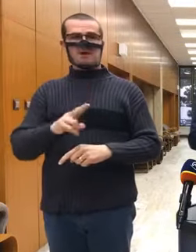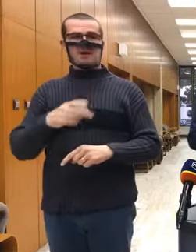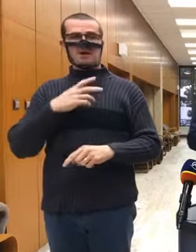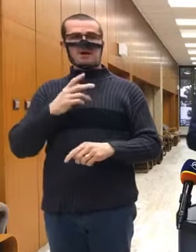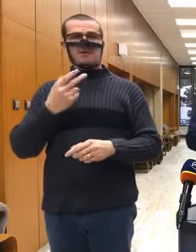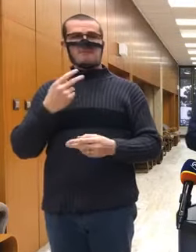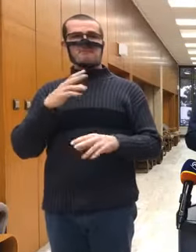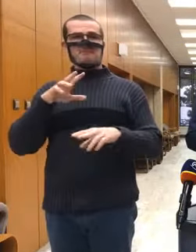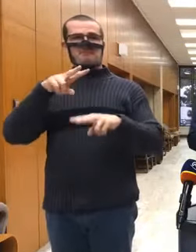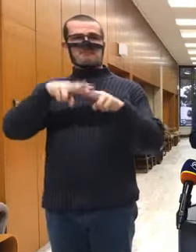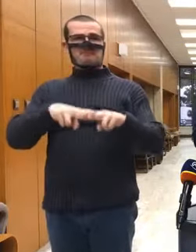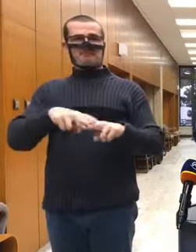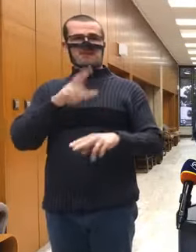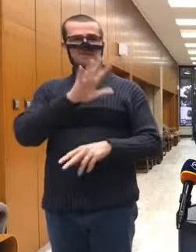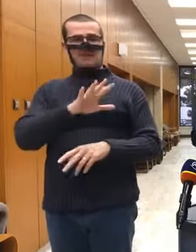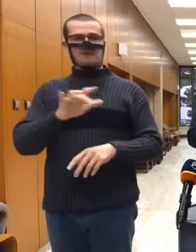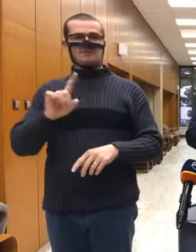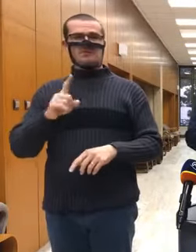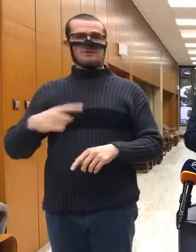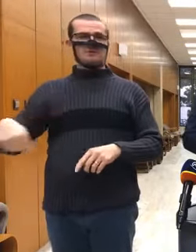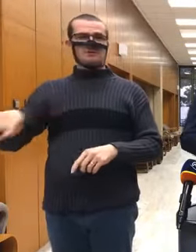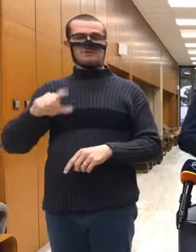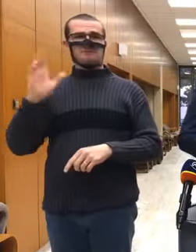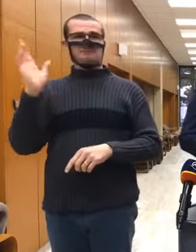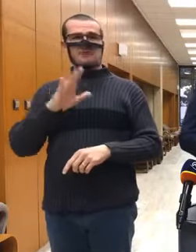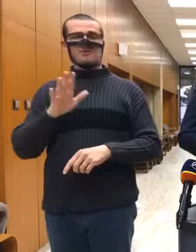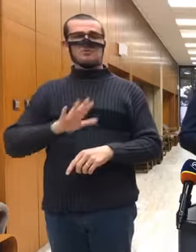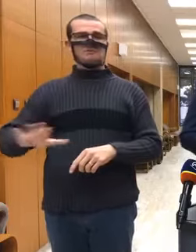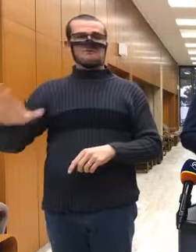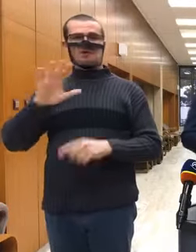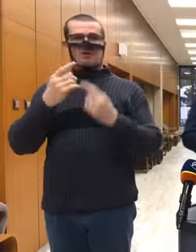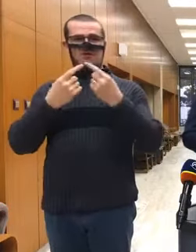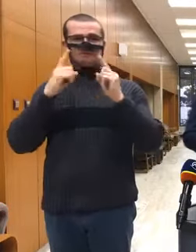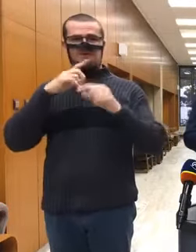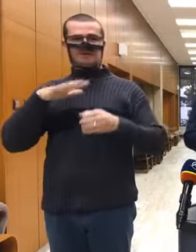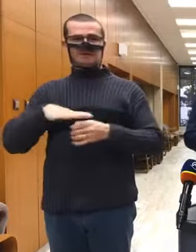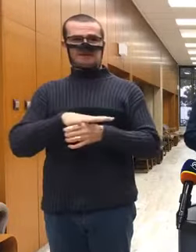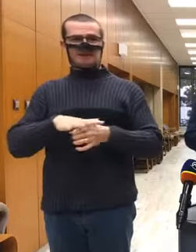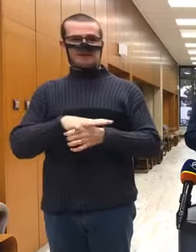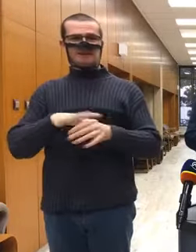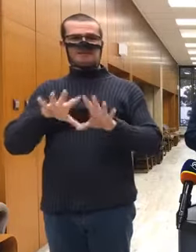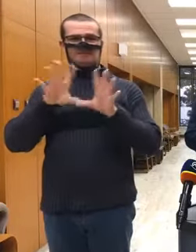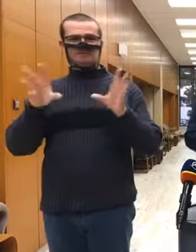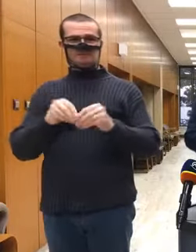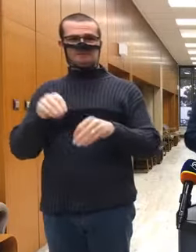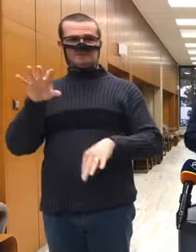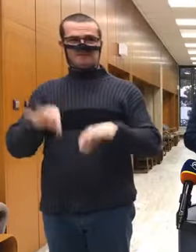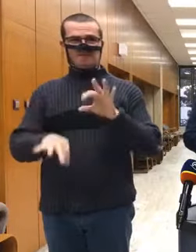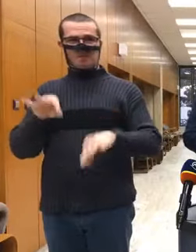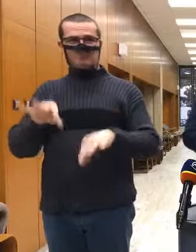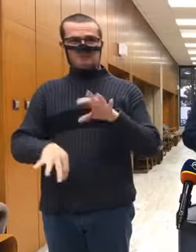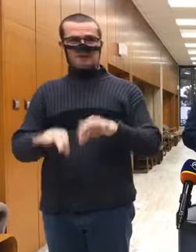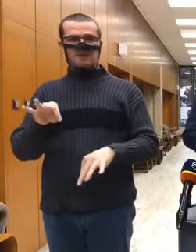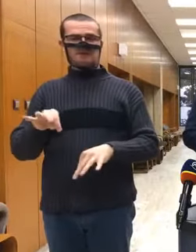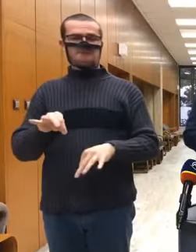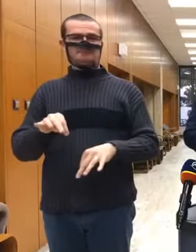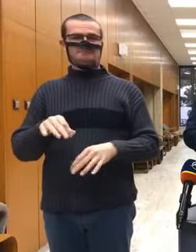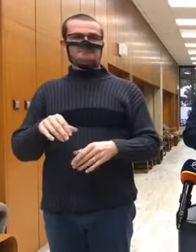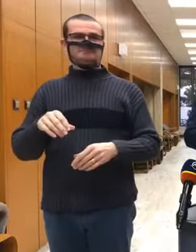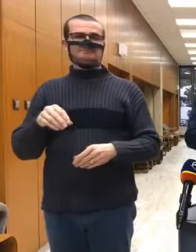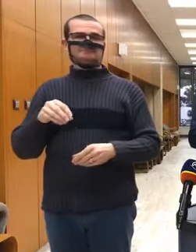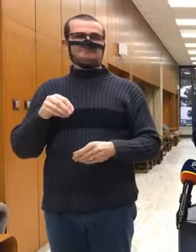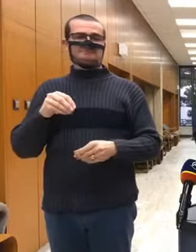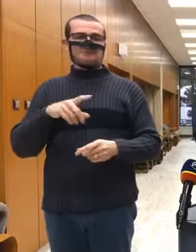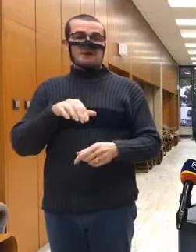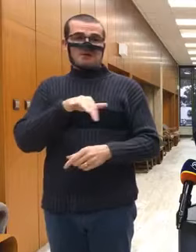mandát, ktorý zišiel v celoslovenských tajných všeobecných voľbách a